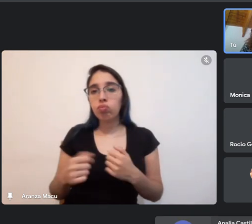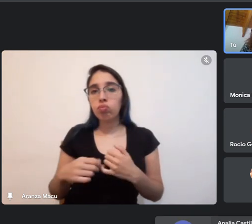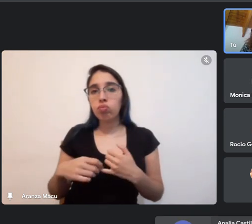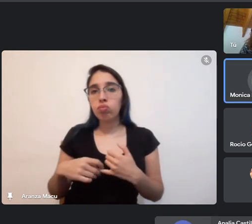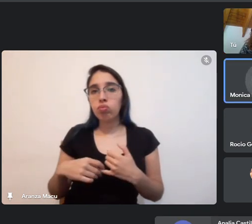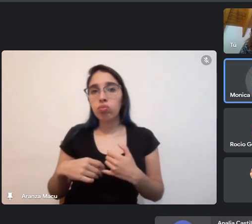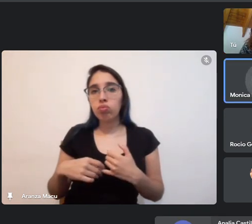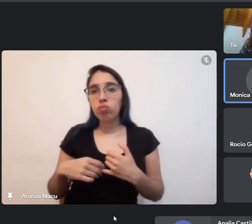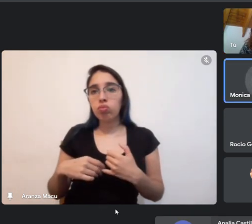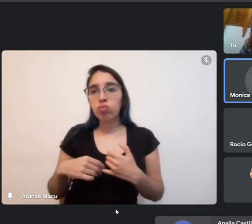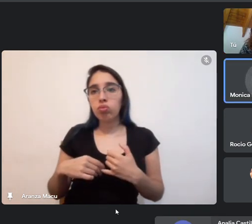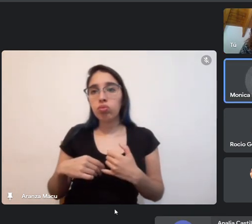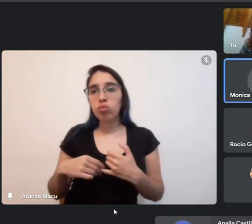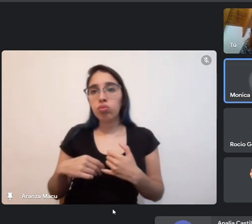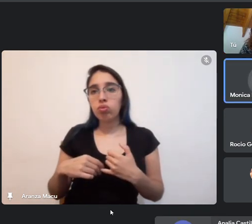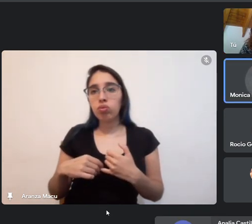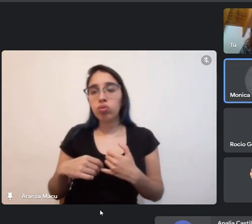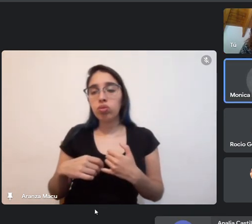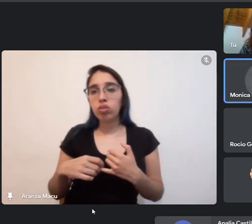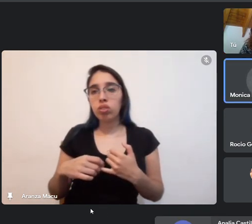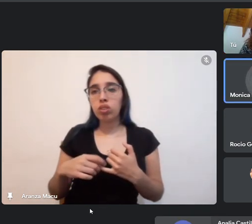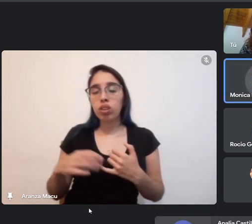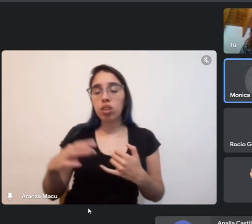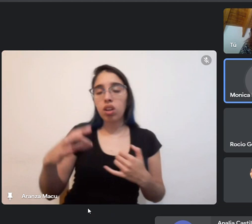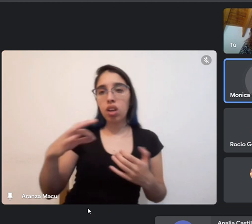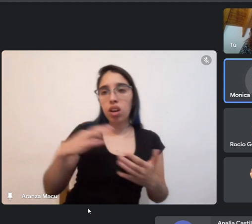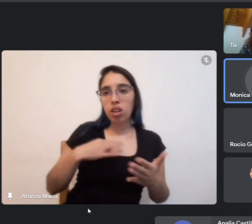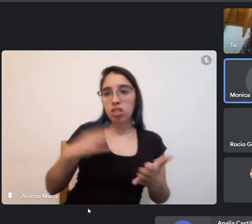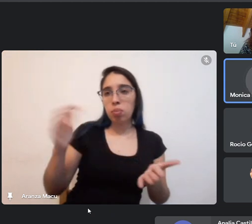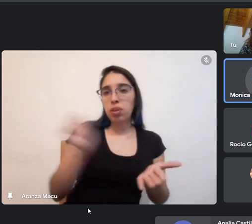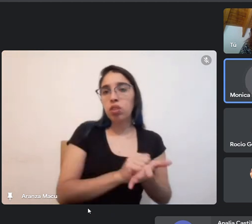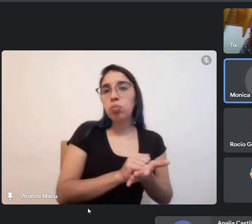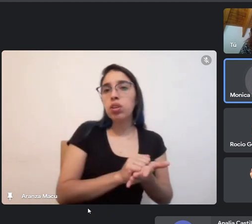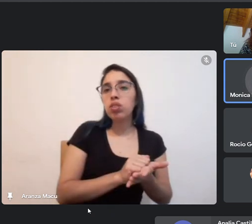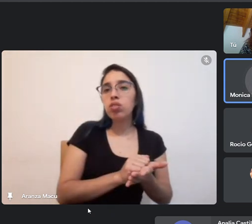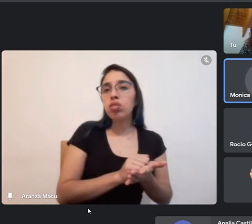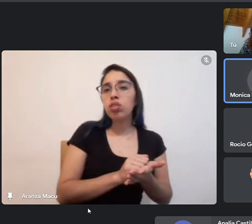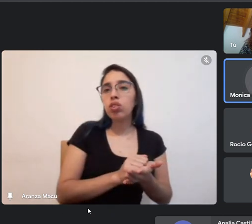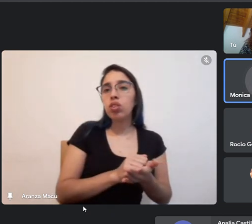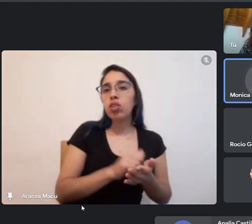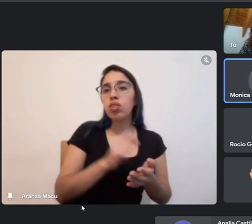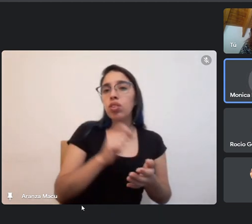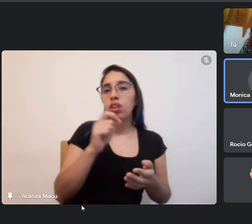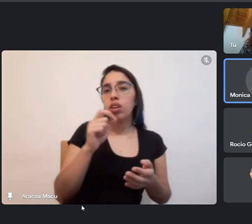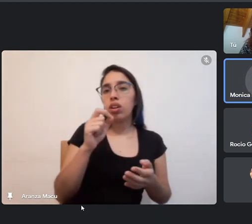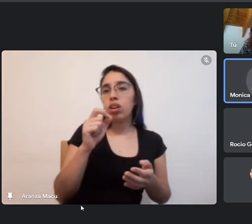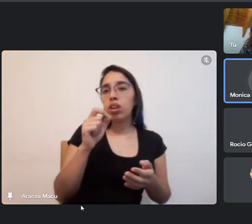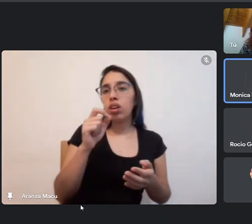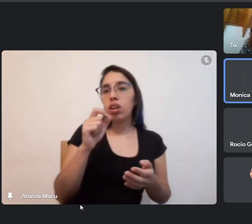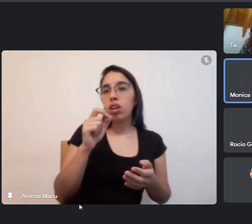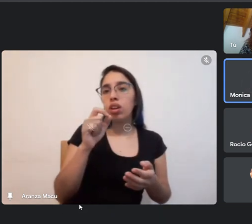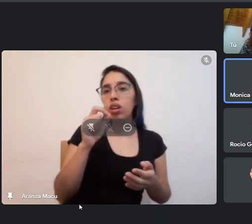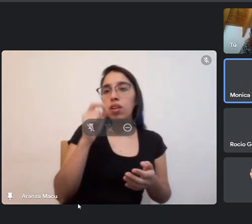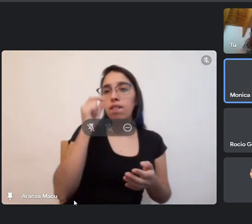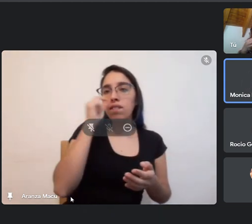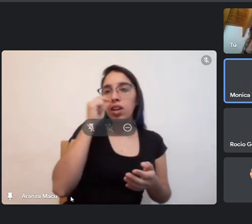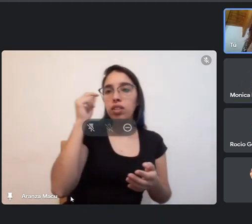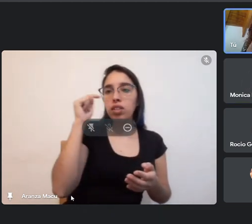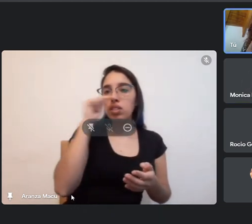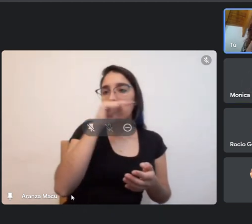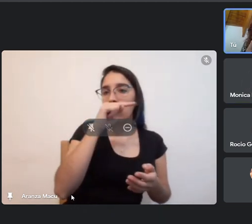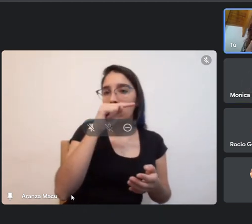¿Y el recuperatorio que pasaron para el día 27, entonces se suspende también o no? ¿Por qué se va a